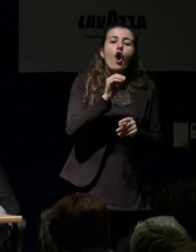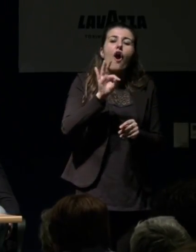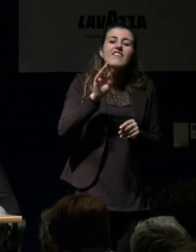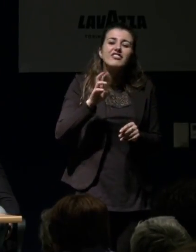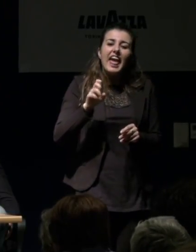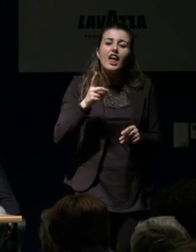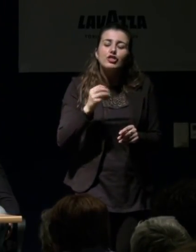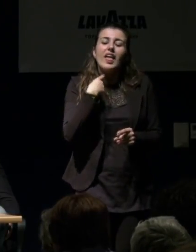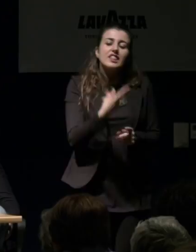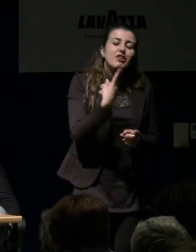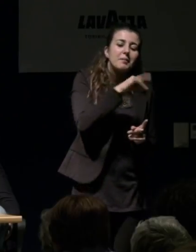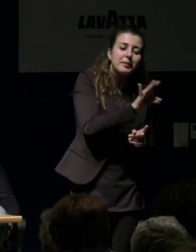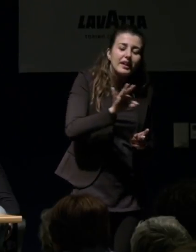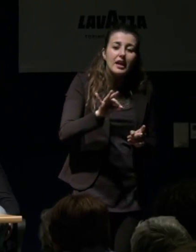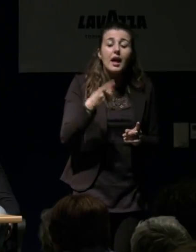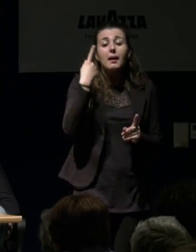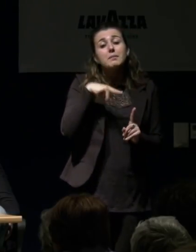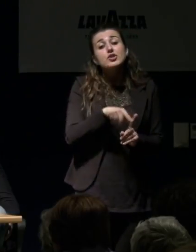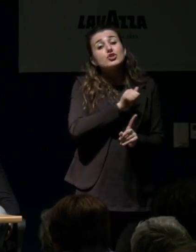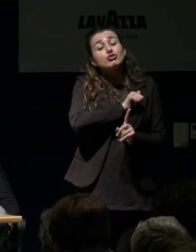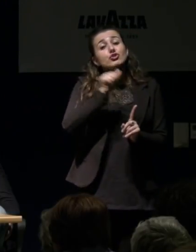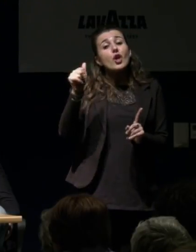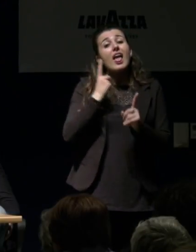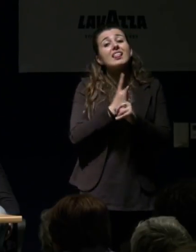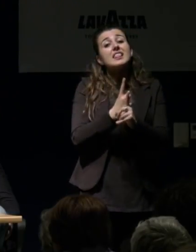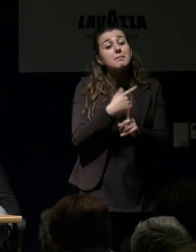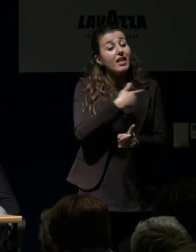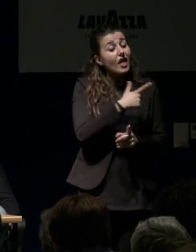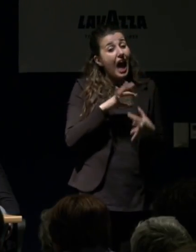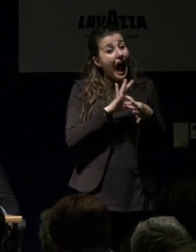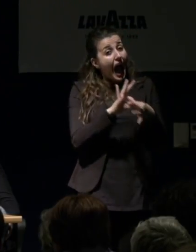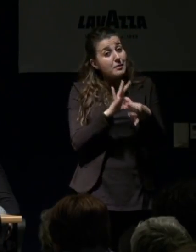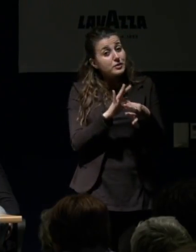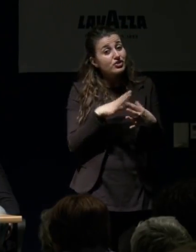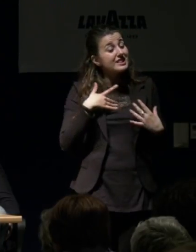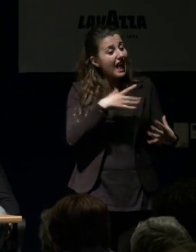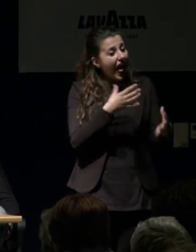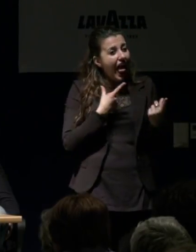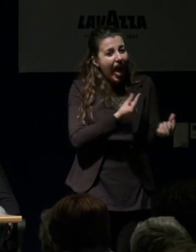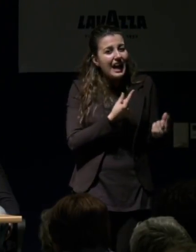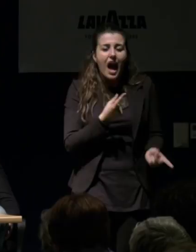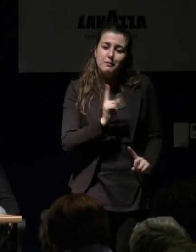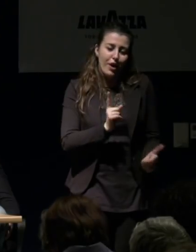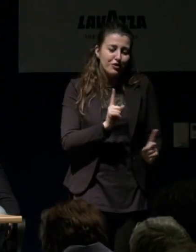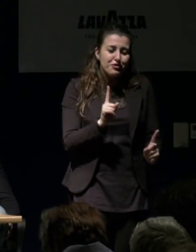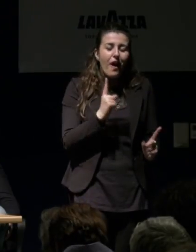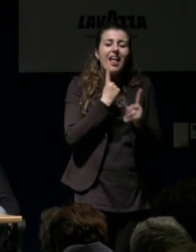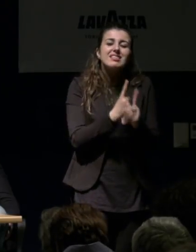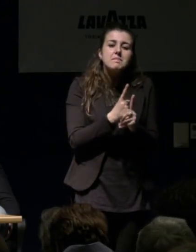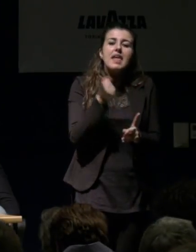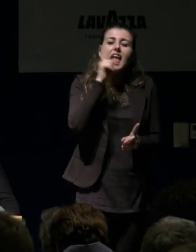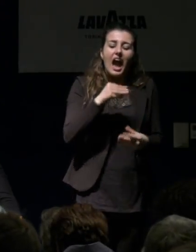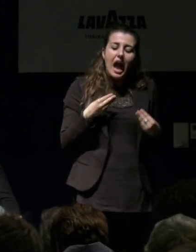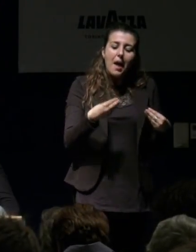questo e quest'altro e questo non dipende soltanto dalla dell'amicizia del legame dipende dalla presenza costante che